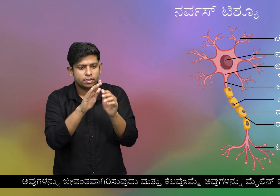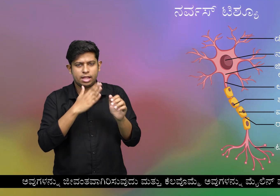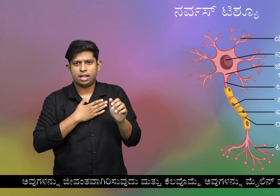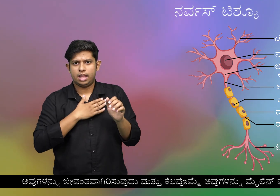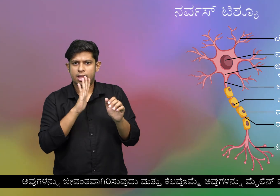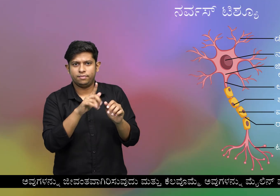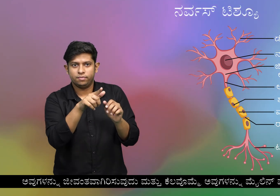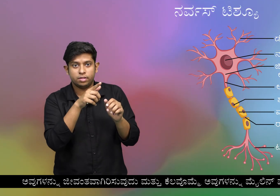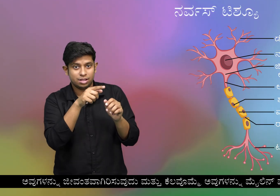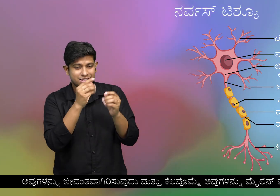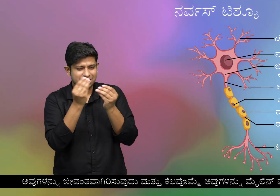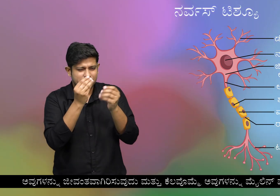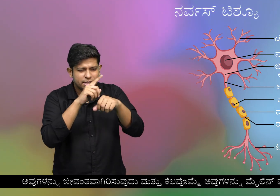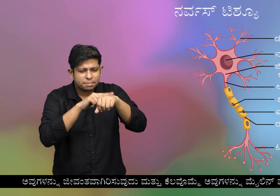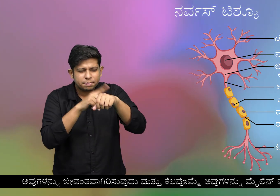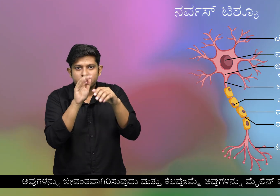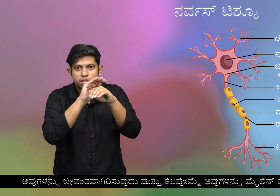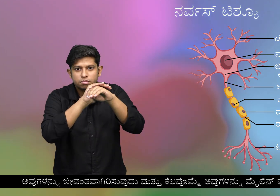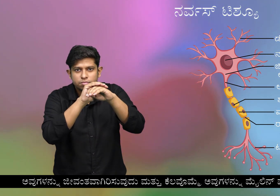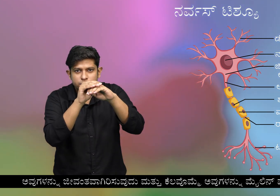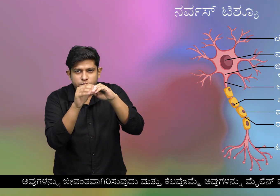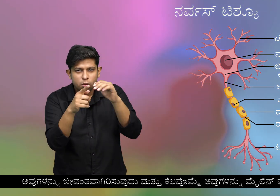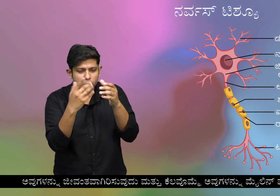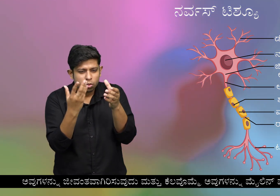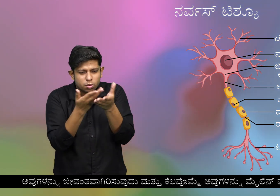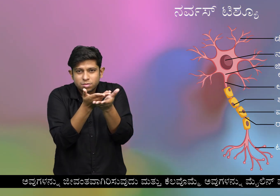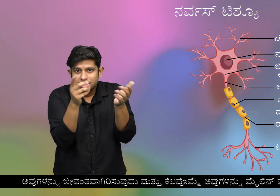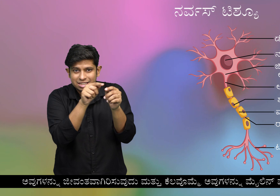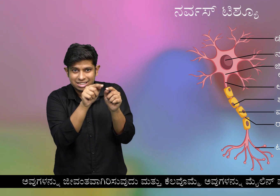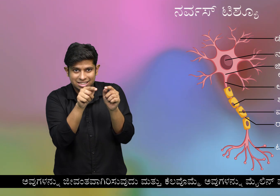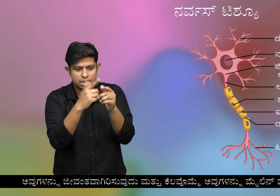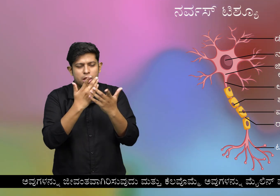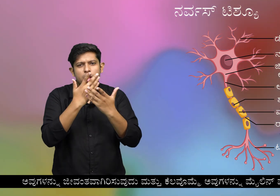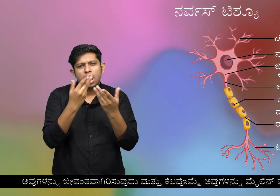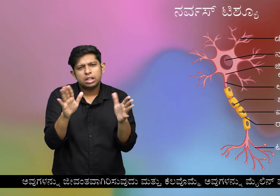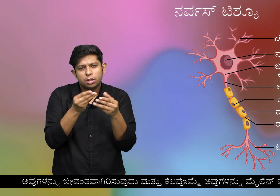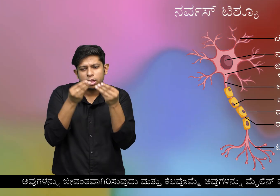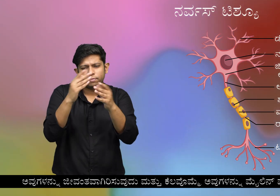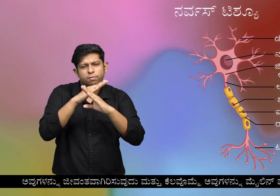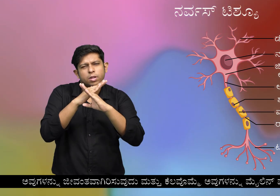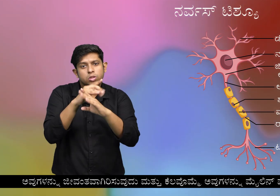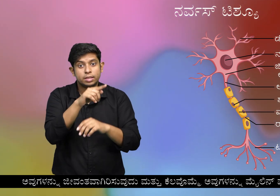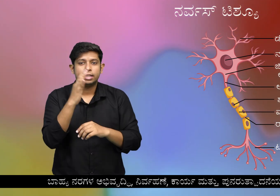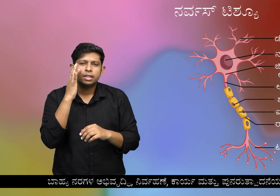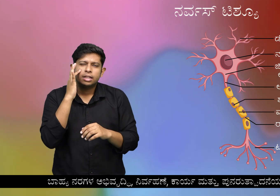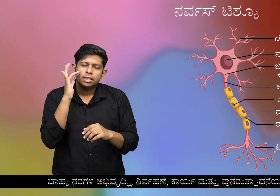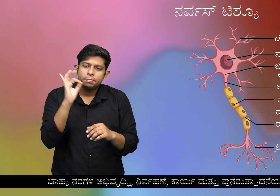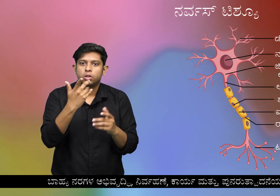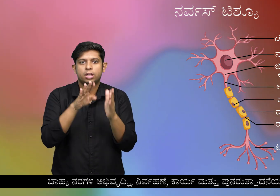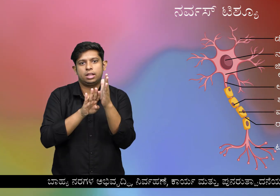ಅವುಗಳನ್ನು ಜೀವಂತವಾಗಿರಿಸುವುದು ಮತ್ತು ಕೆಲವೊಮ್ಮೆ ಅವುಗಳನ್ನು ಮೈಲಿನ್ ಪೊರೆಯಿಂದ ಮುಚ್ಚುವುದು. ಬಾಹ್ಯ ನರಗಳ